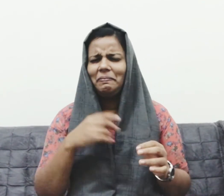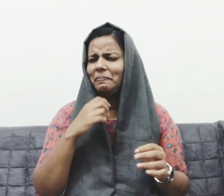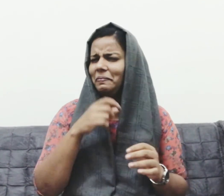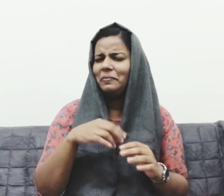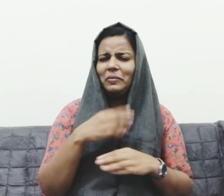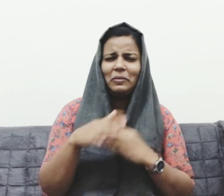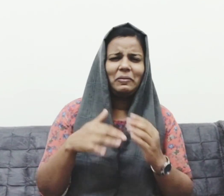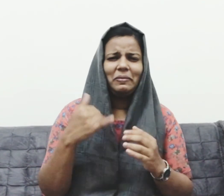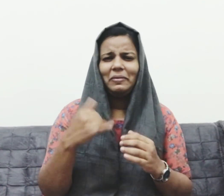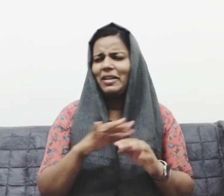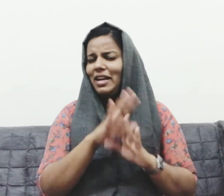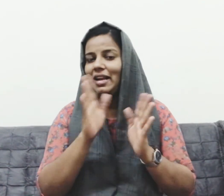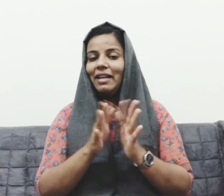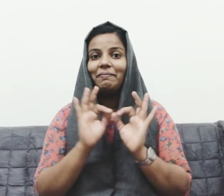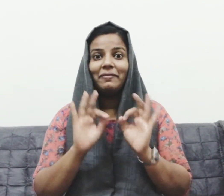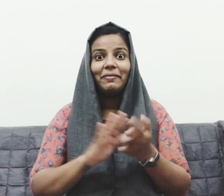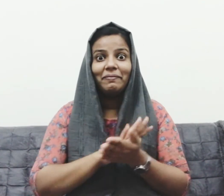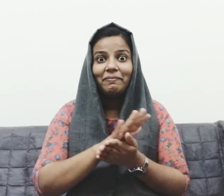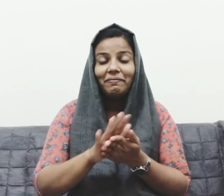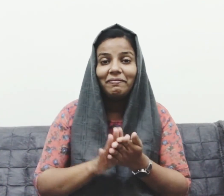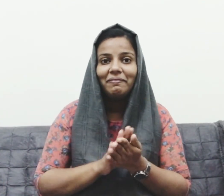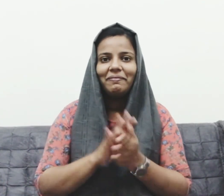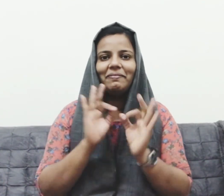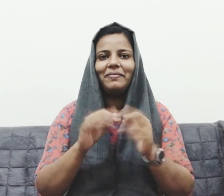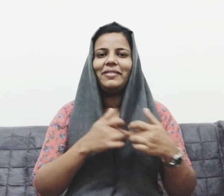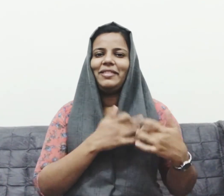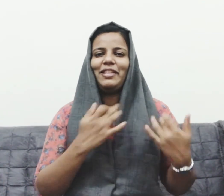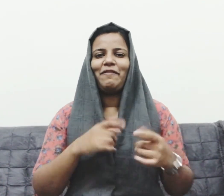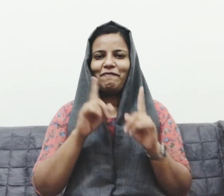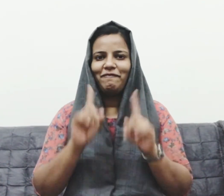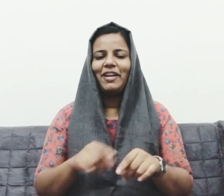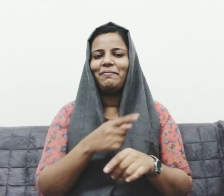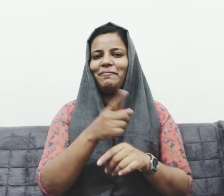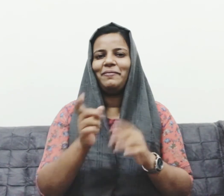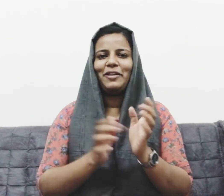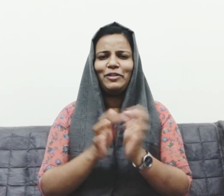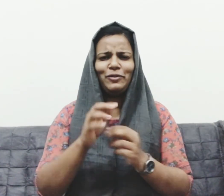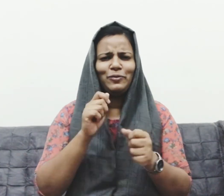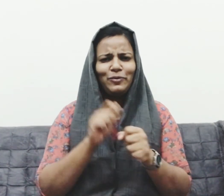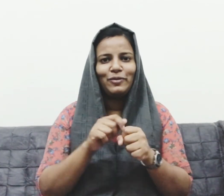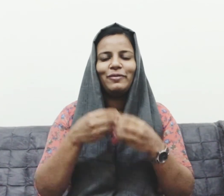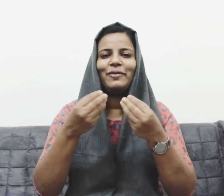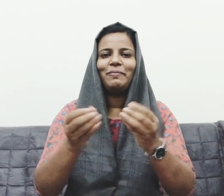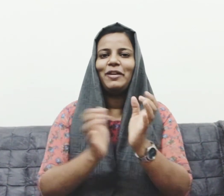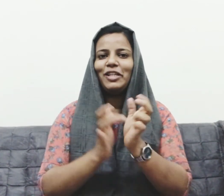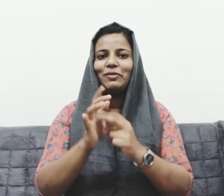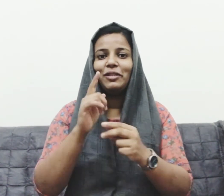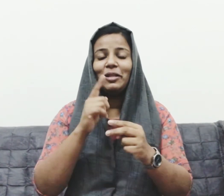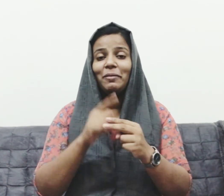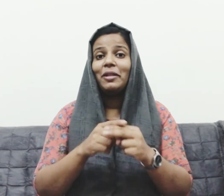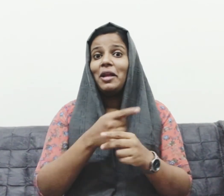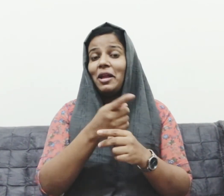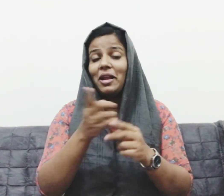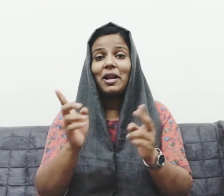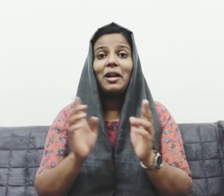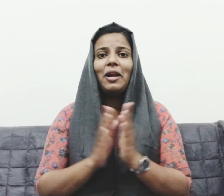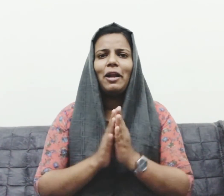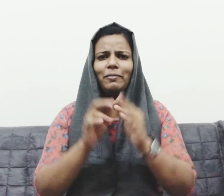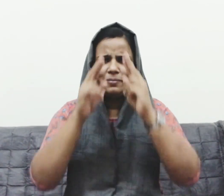കയ്പില്ലാത്ത, ആരോടും പിണക്കമില്ലാത്ത നല്ല ഹൃദയമായി നമ്മുടെ ഹൃദയം തീരട്ടെ. കർത്താവ് നിങ്ങളെ അതിനുവേണ്ടി ഒരുക്കട്ടെ. കർത്താവ് യേശുവിൻ്റെ നാമത്തിൽ എല്ലാവരോടും